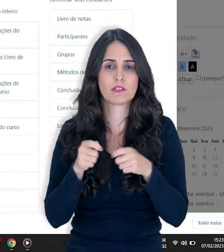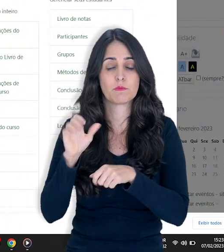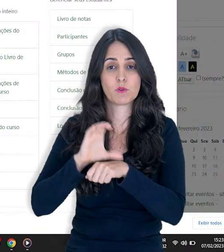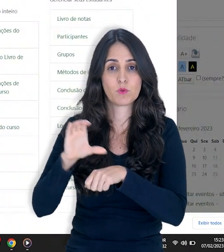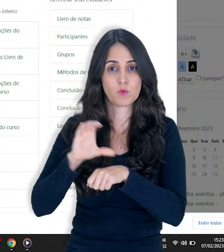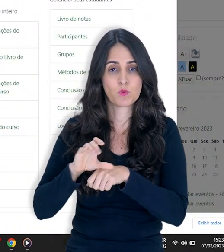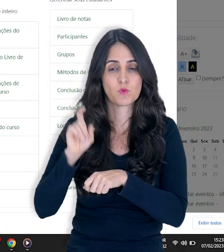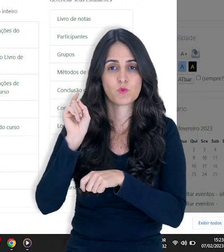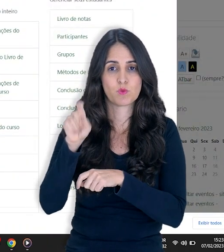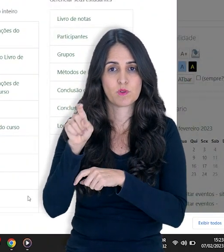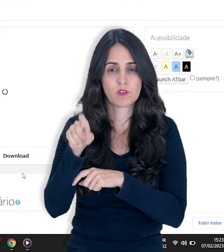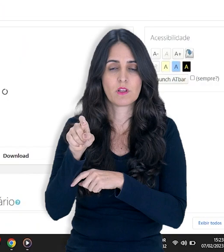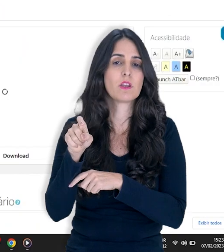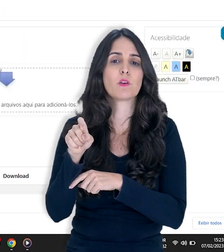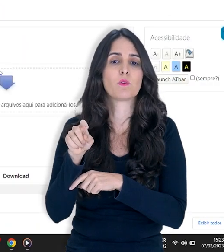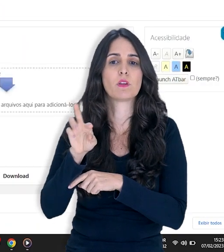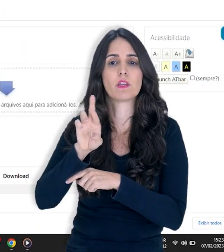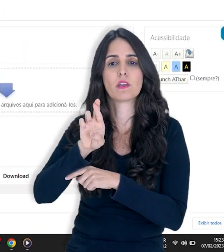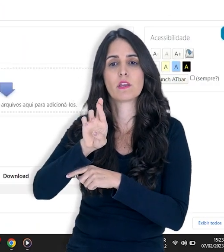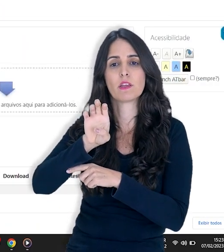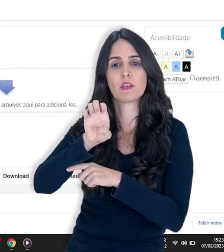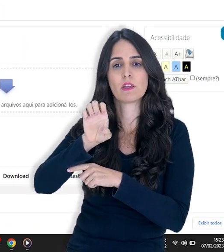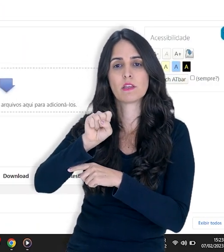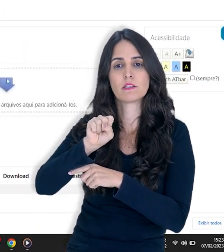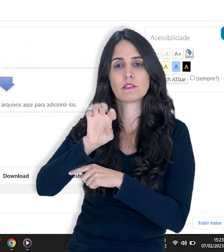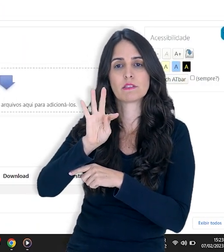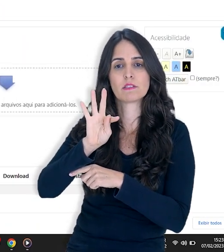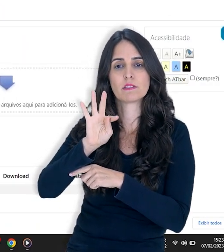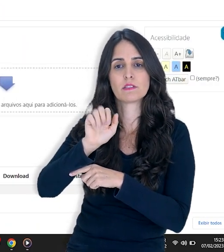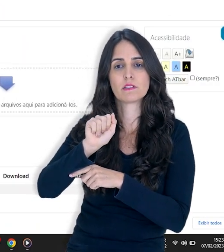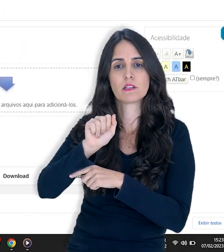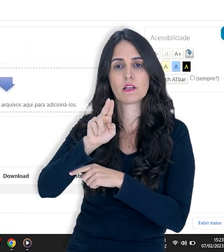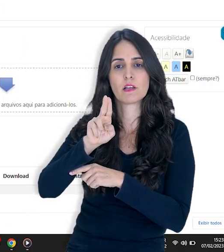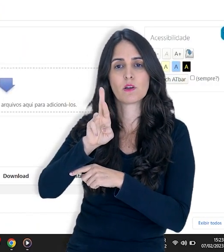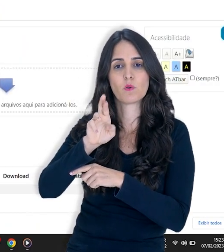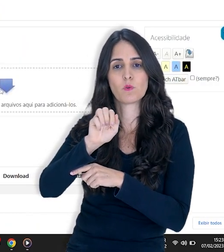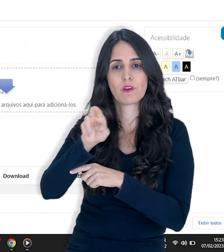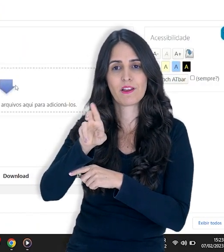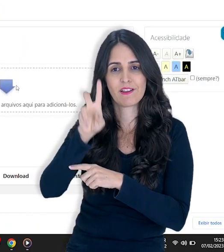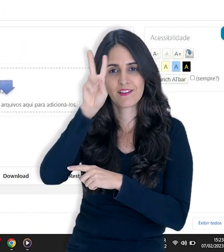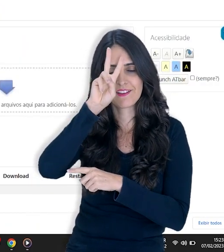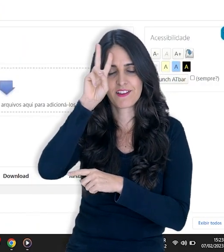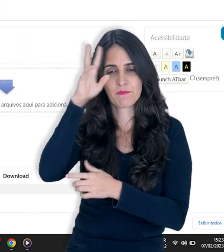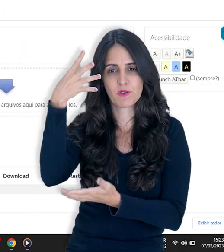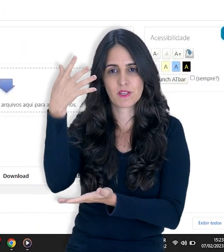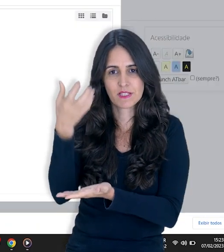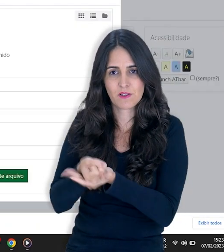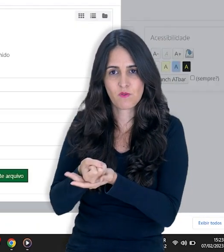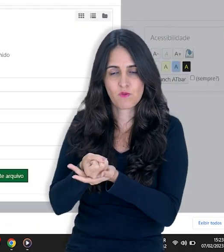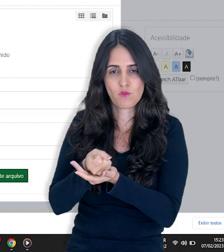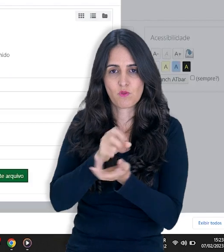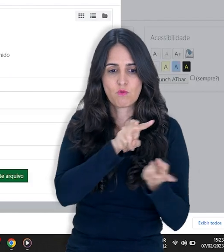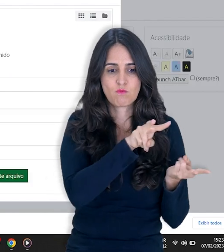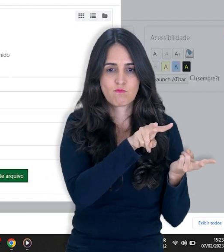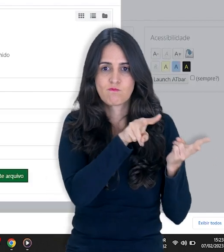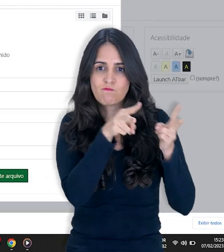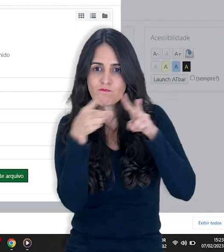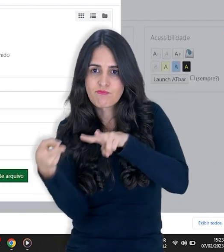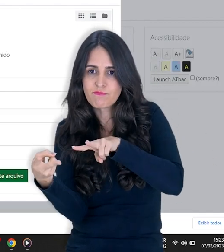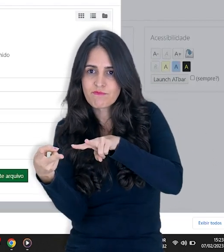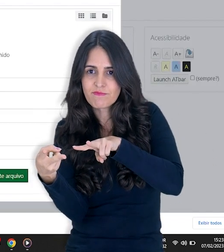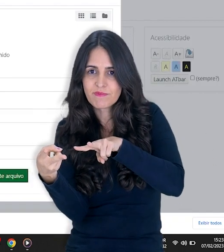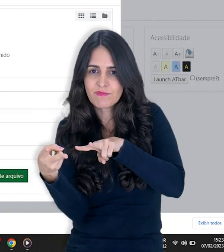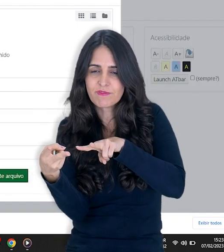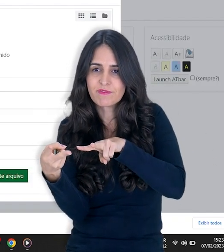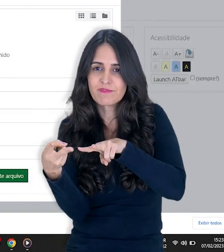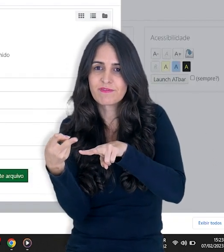eu clico em restaurar. Vou colocar aqui o arquivo que eu fiz download. Vou